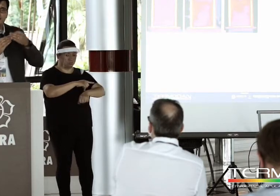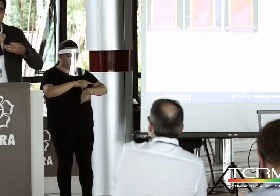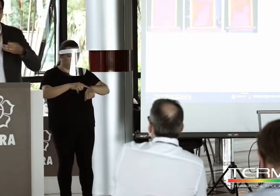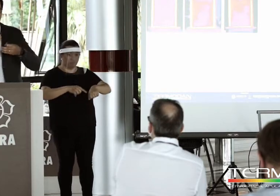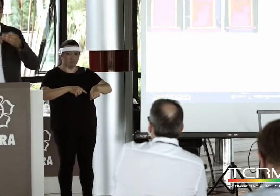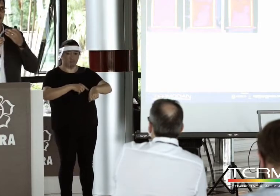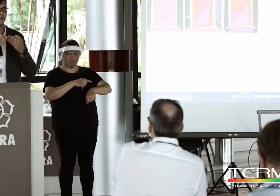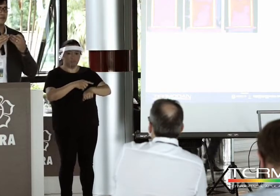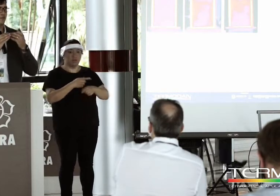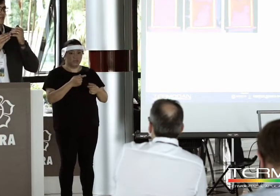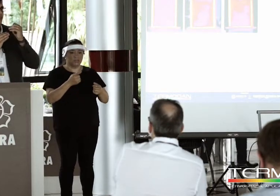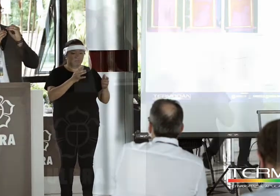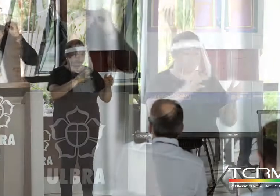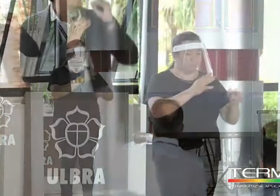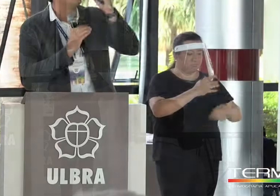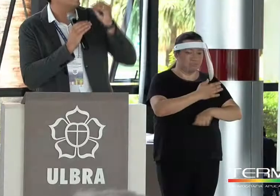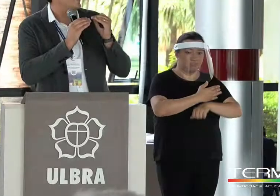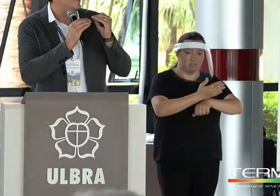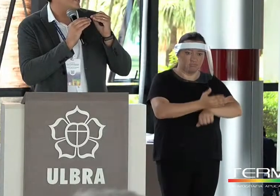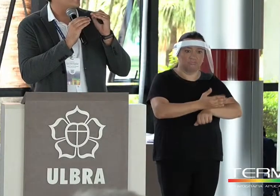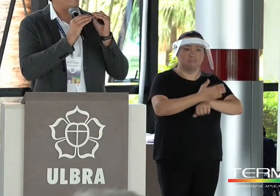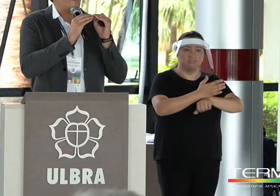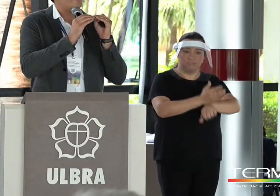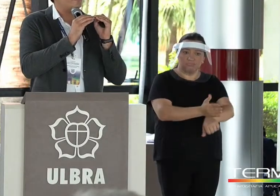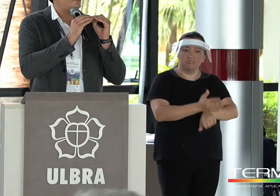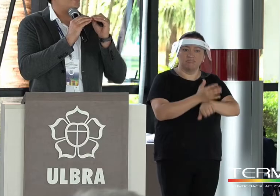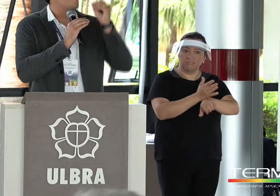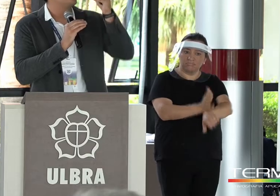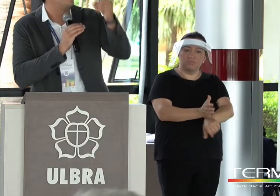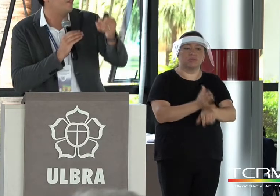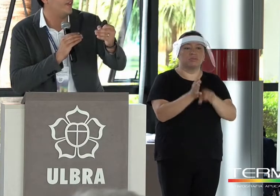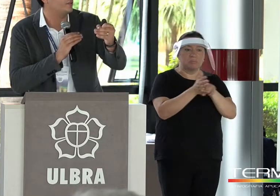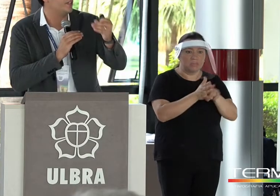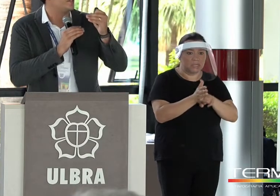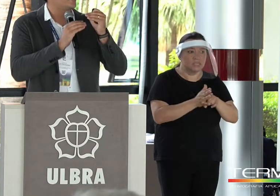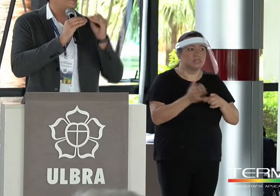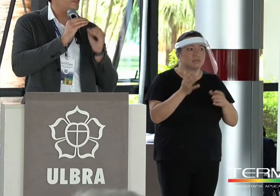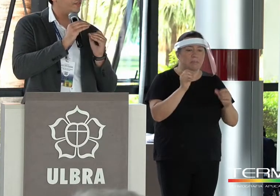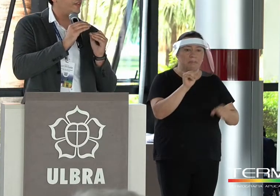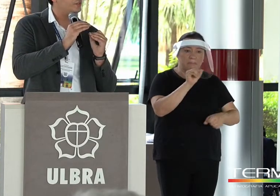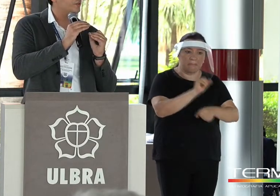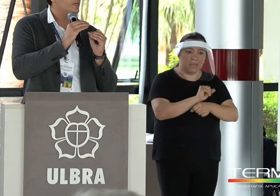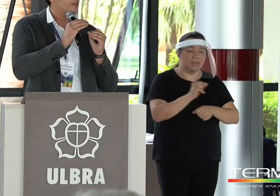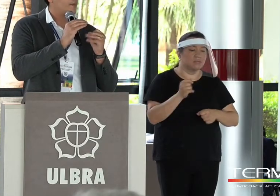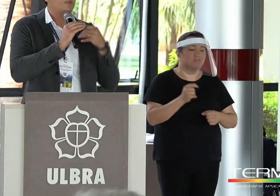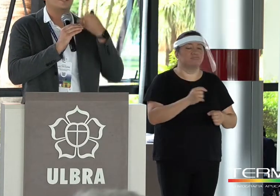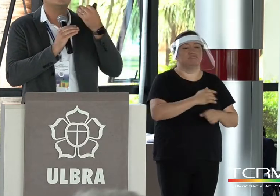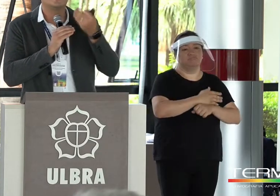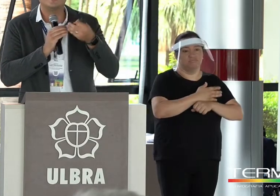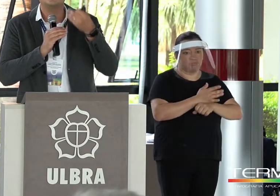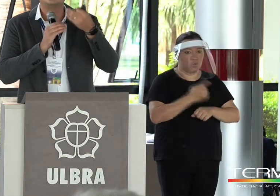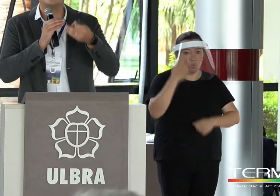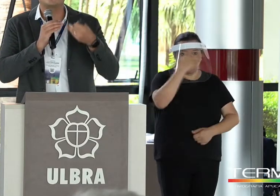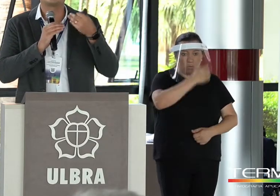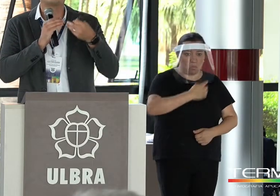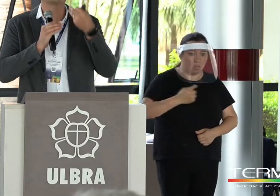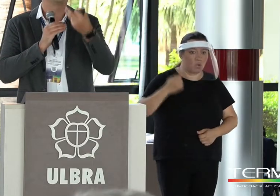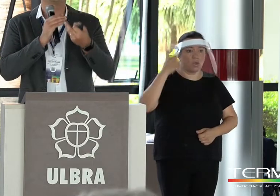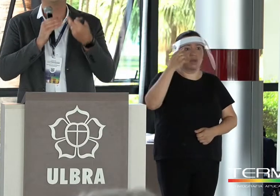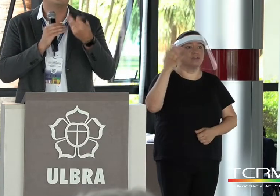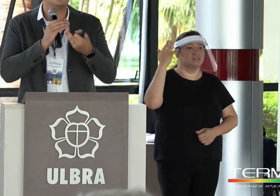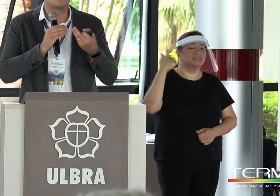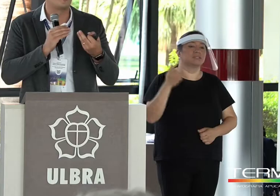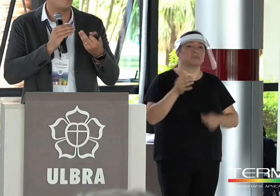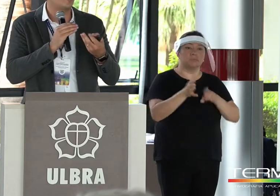para poder ali ter o parâmetro de ΔT, a diferença entre a região com defeito, a região sem o defeito, para poder entender melhor como que